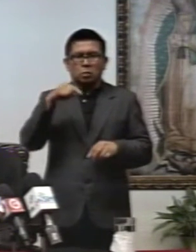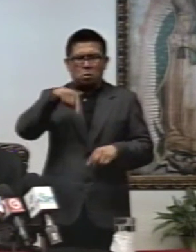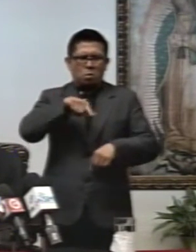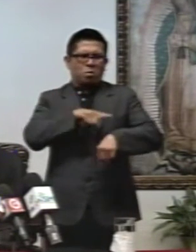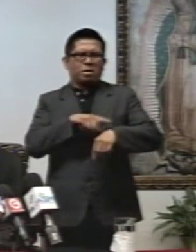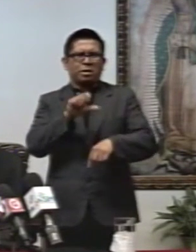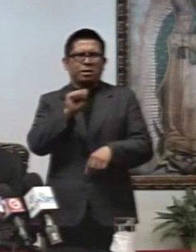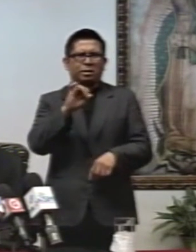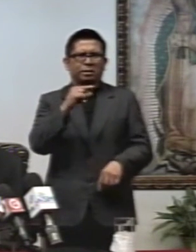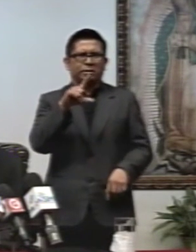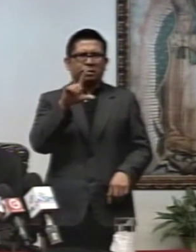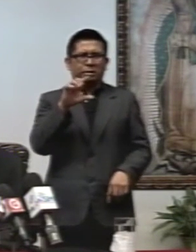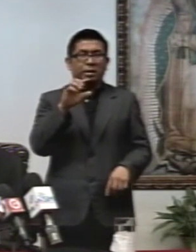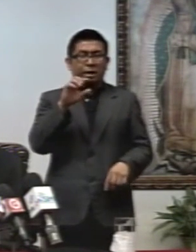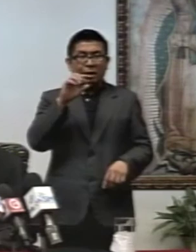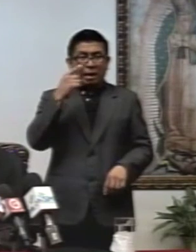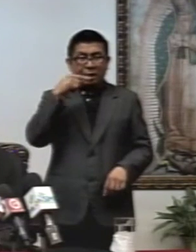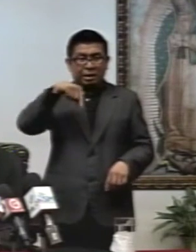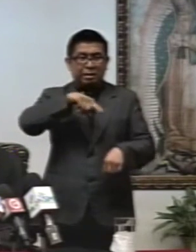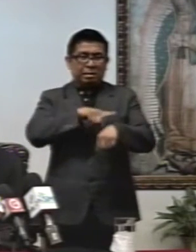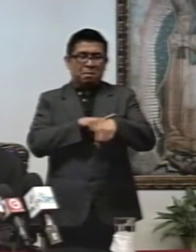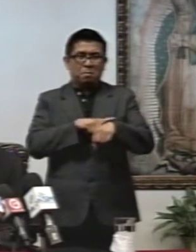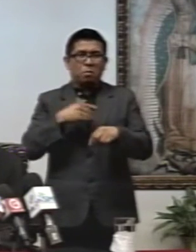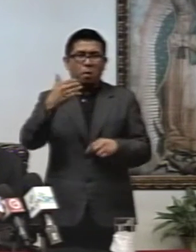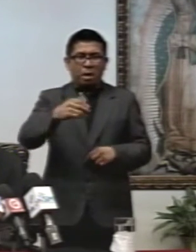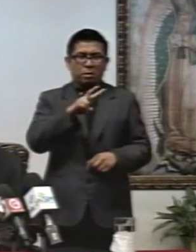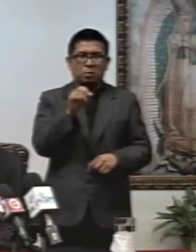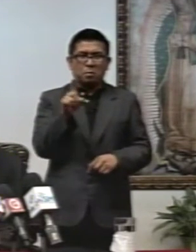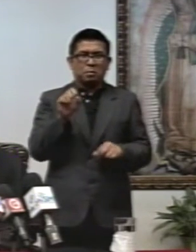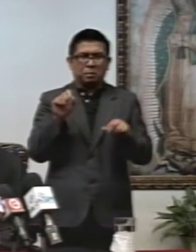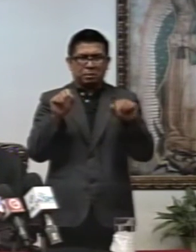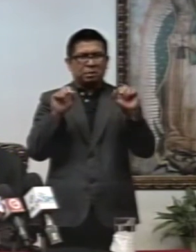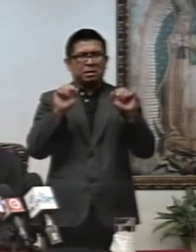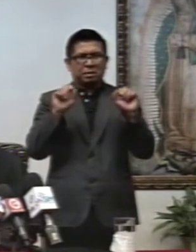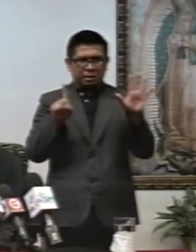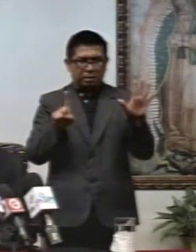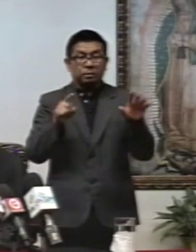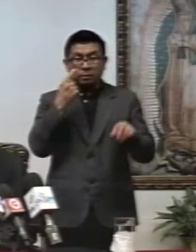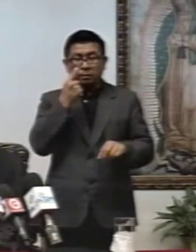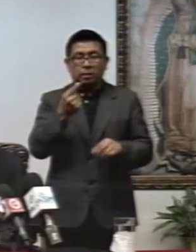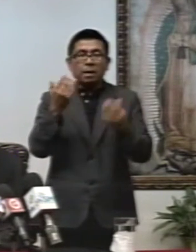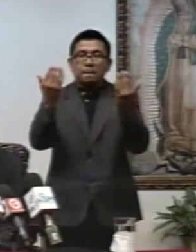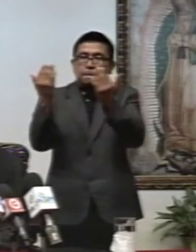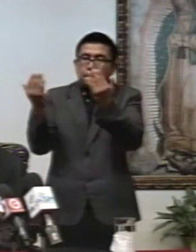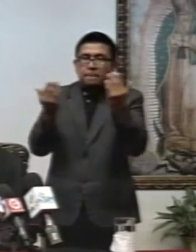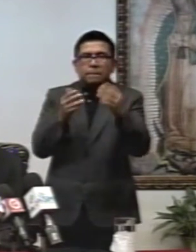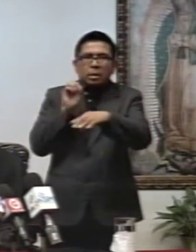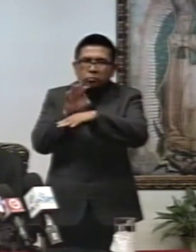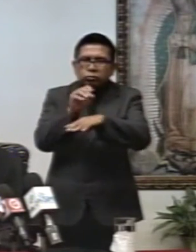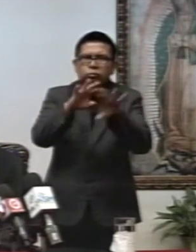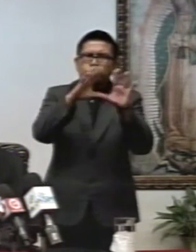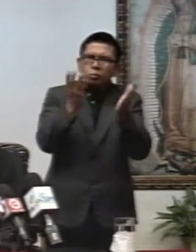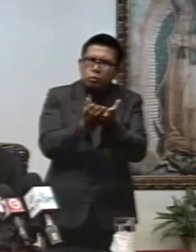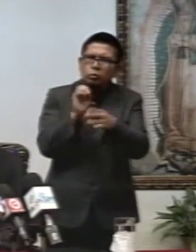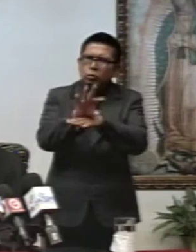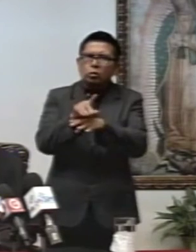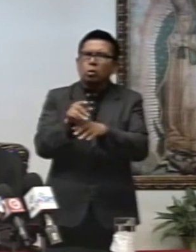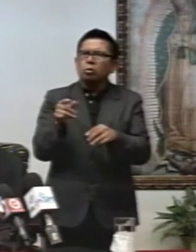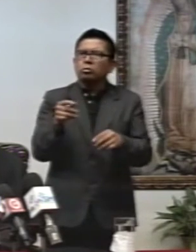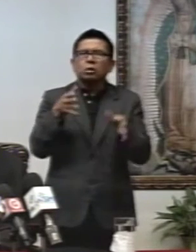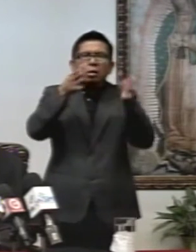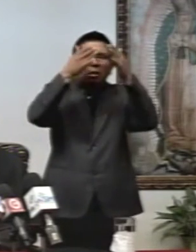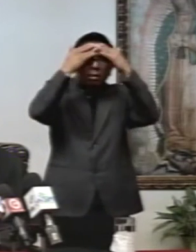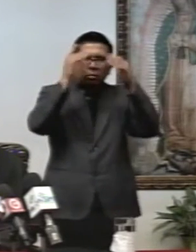XXI. Mire lo que está haciendo el Papa, su llamado al mundo entero a acoger a los